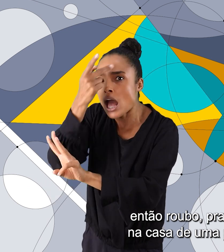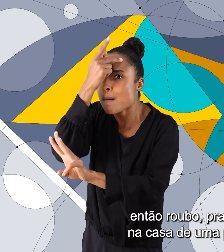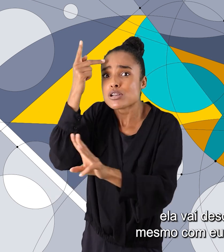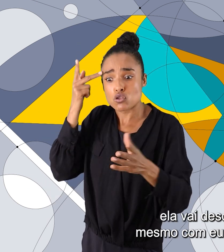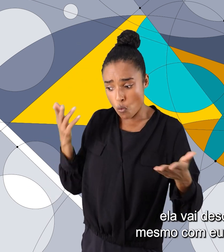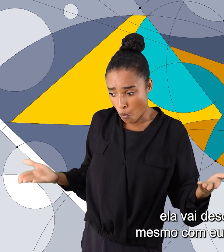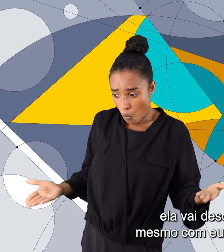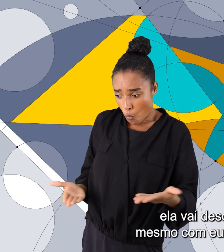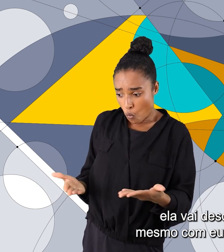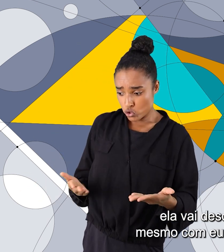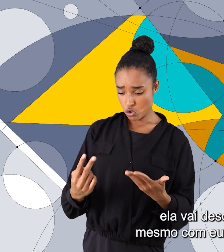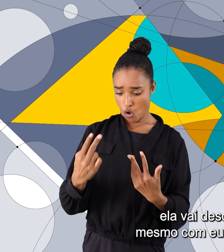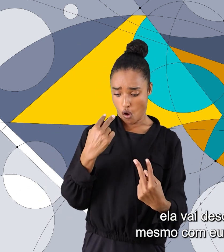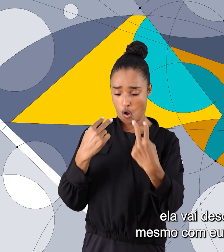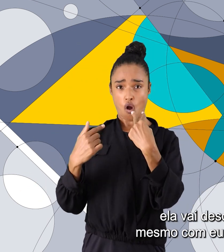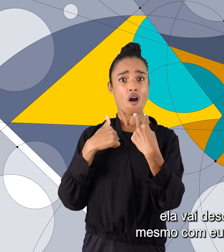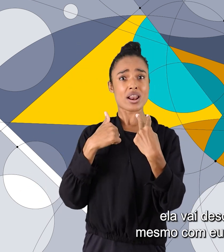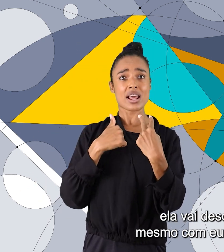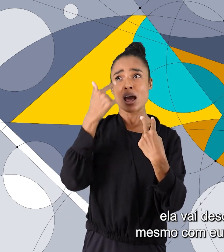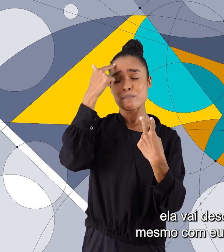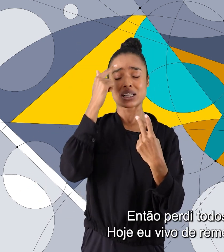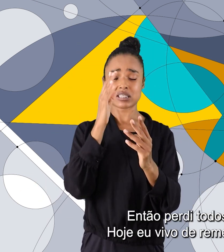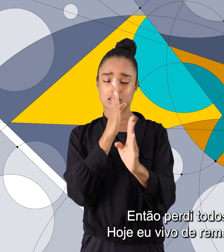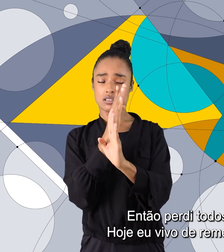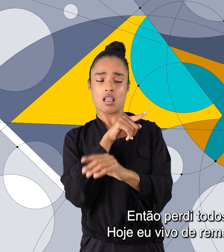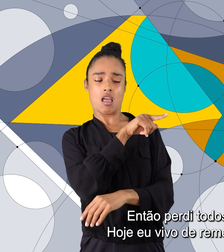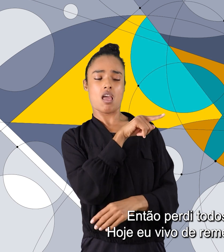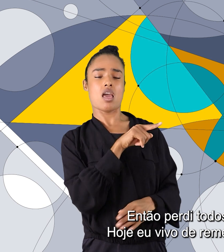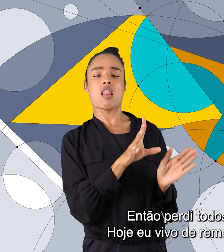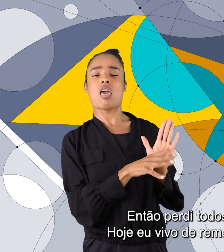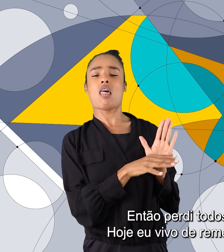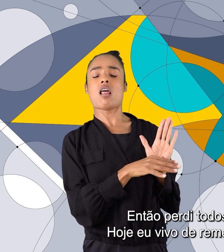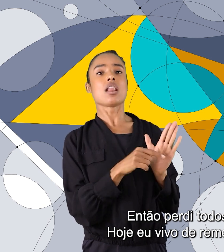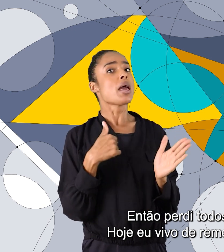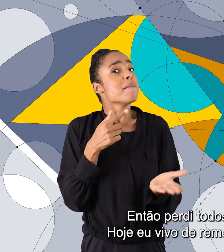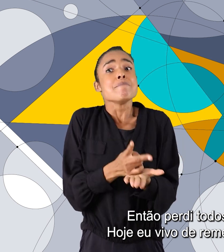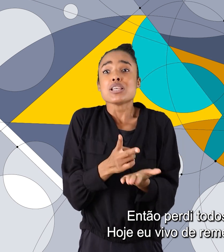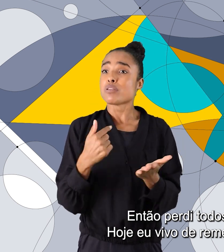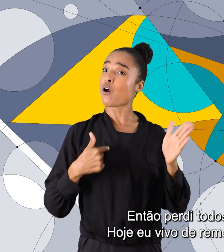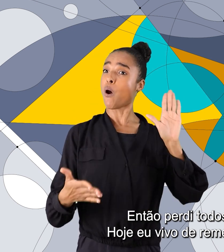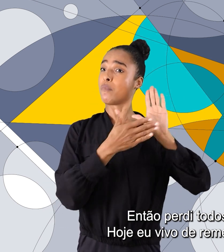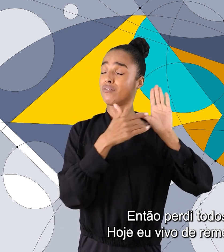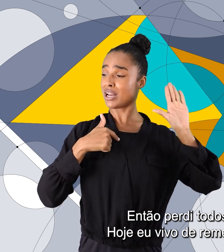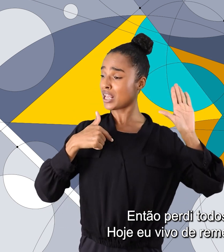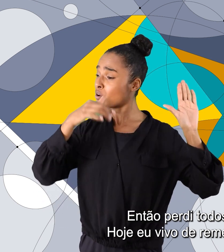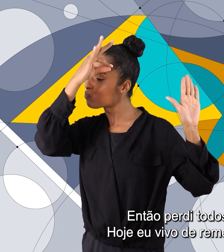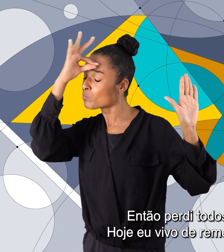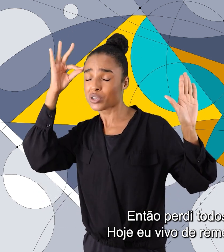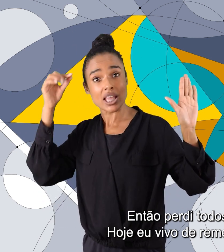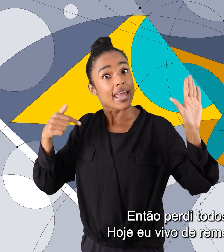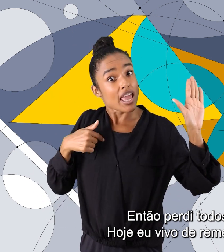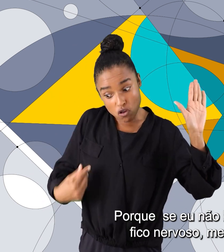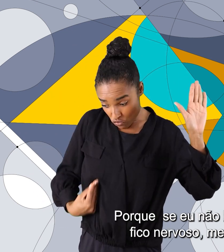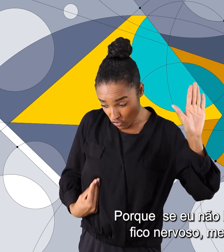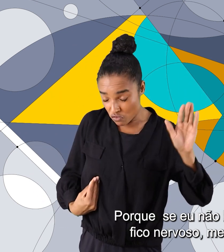pessoa, hoje ela vai desconfiar, mesmo que eu provando. Então, perdi todos os biscates. Hoje eu vivo de remédio